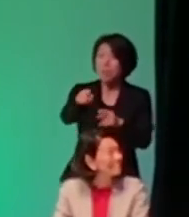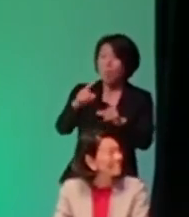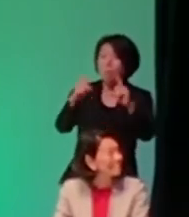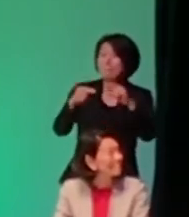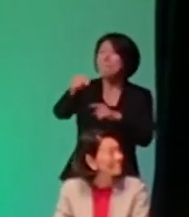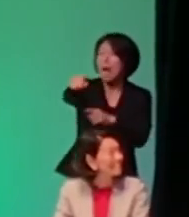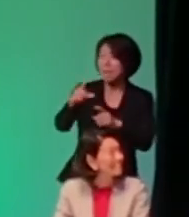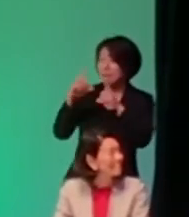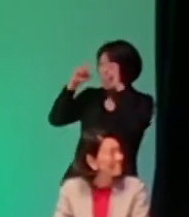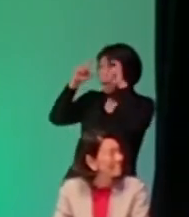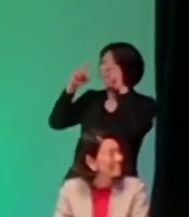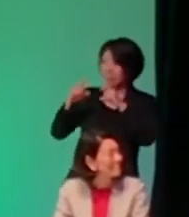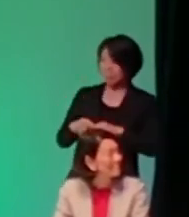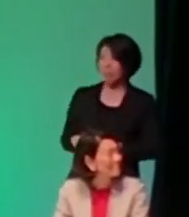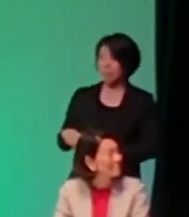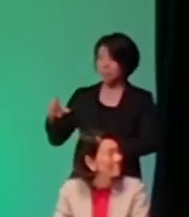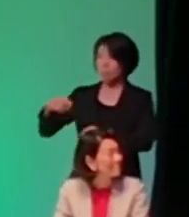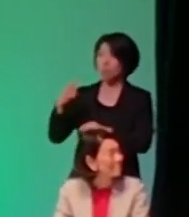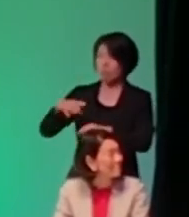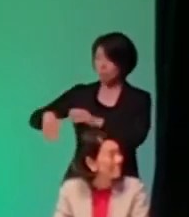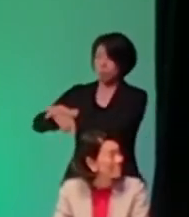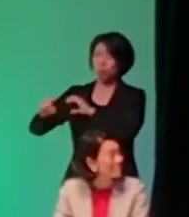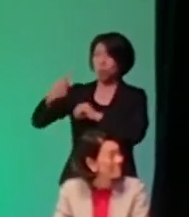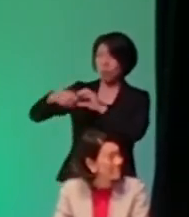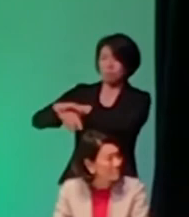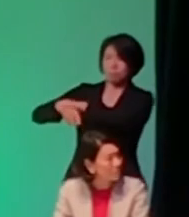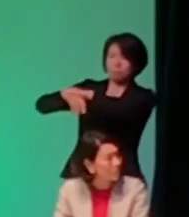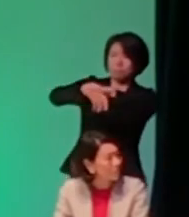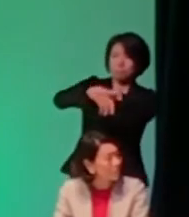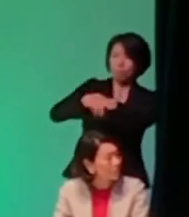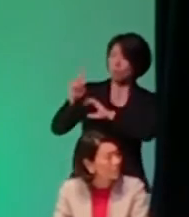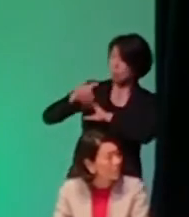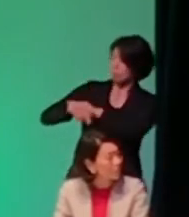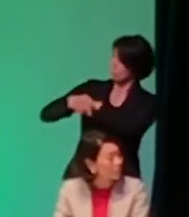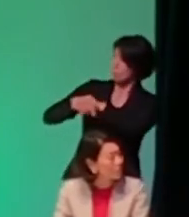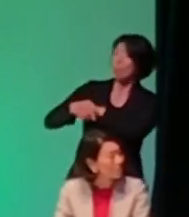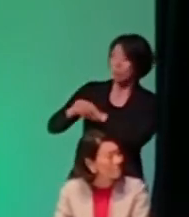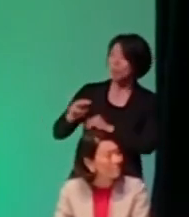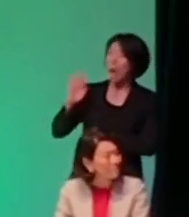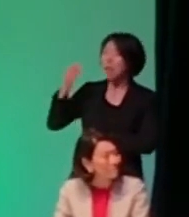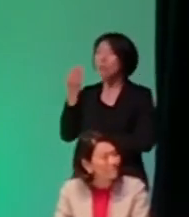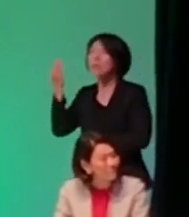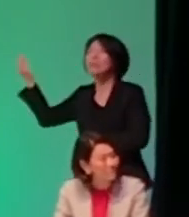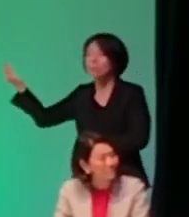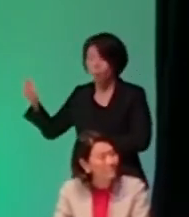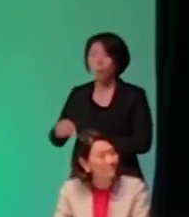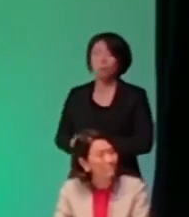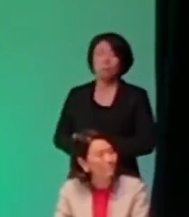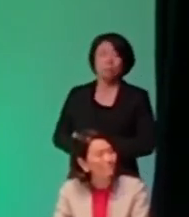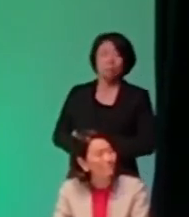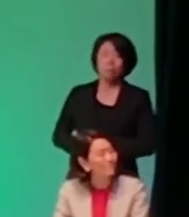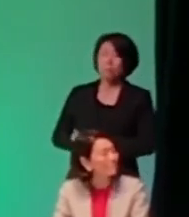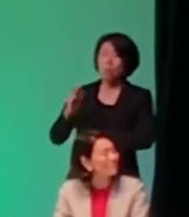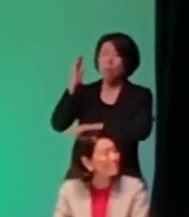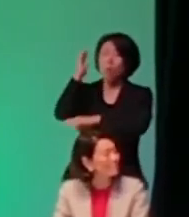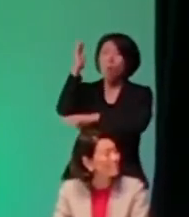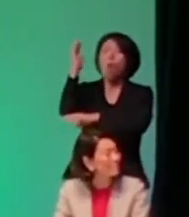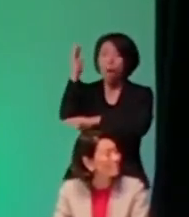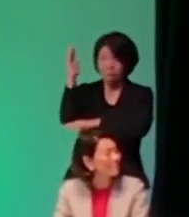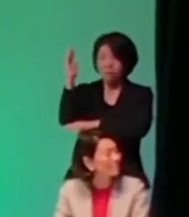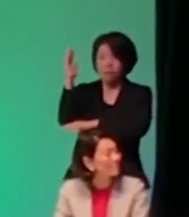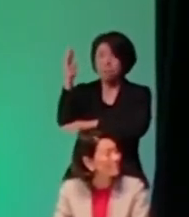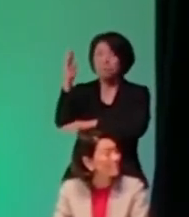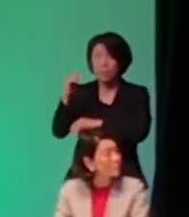シャ撮ってましたら腕をグーッと掴まれまして、で何かなと思ったら後で聞きましたら、その講演している人のファ